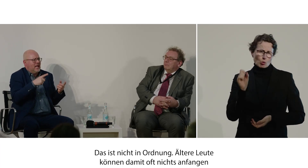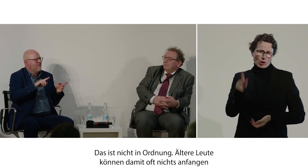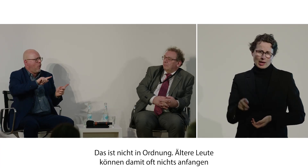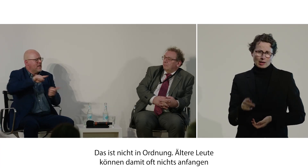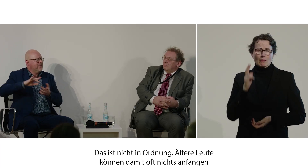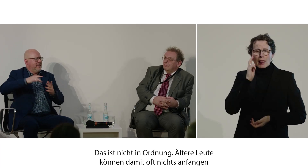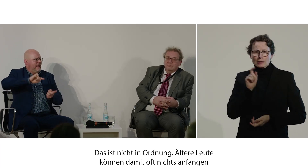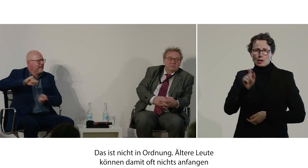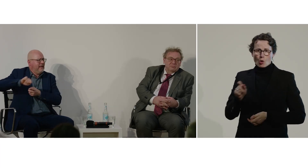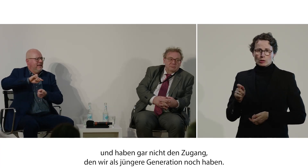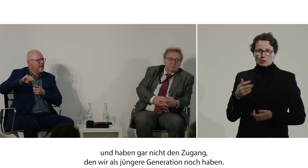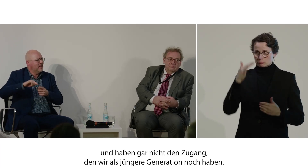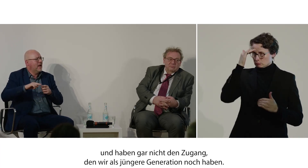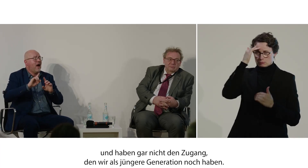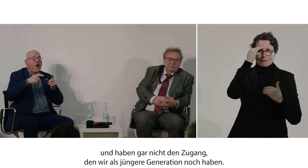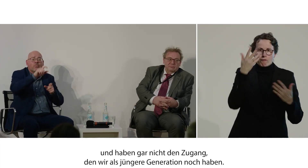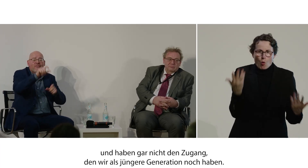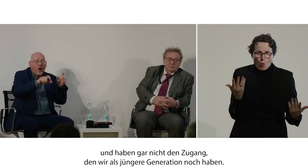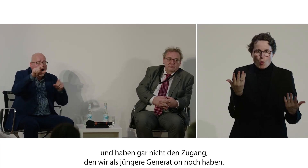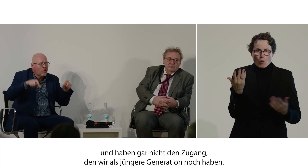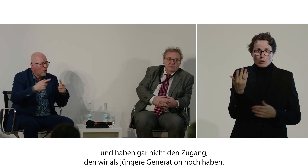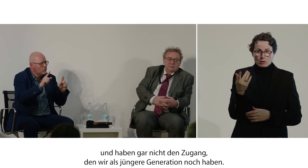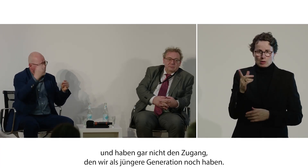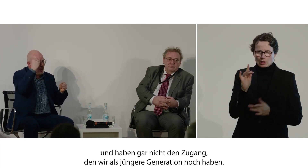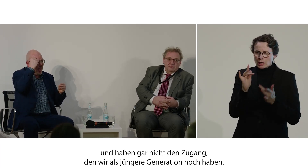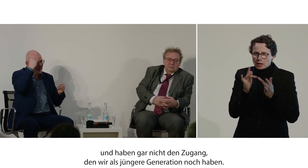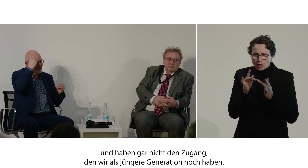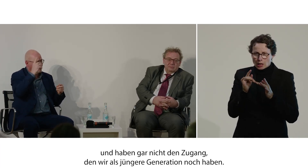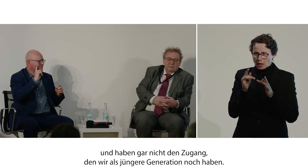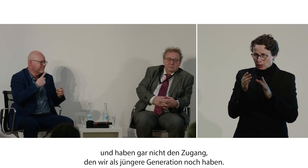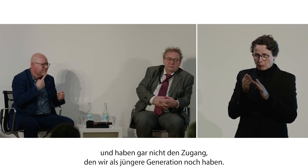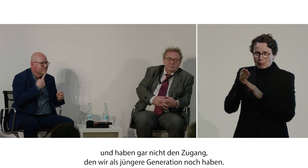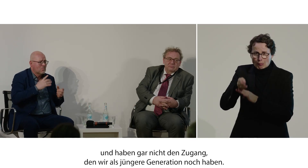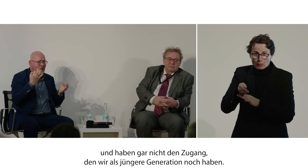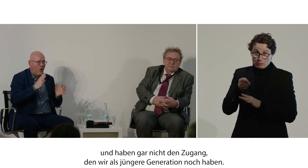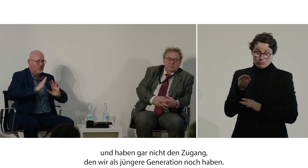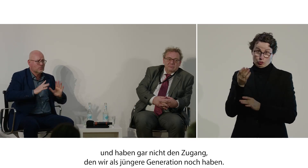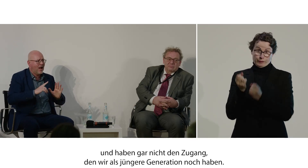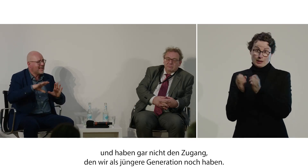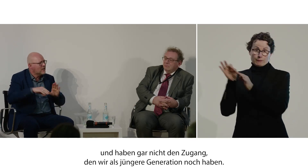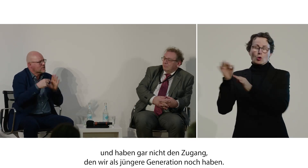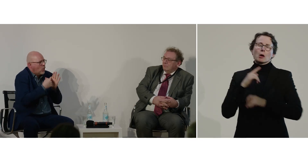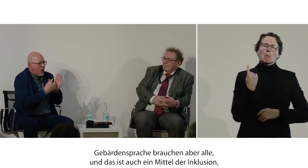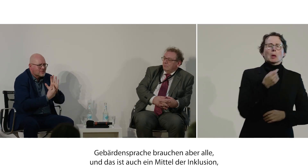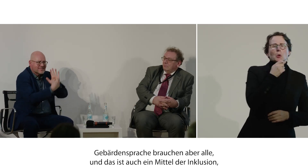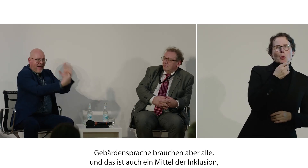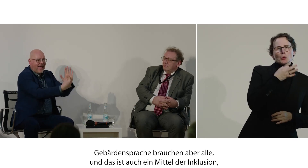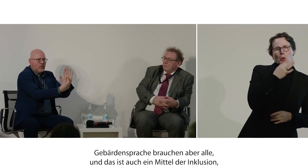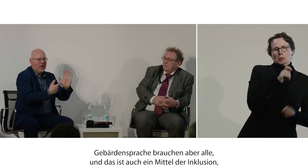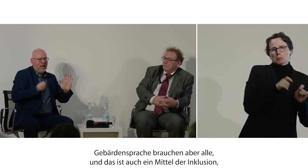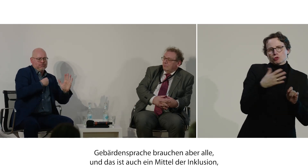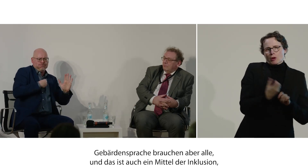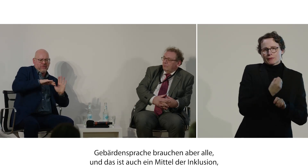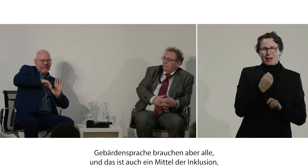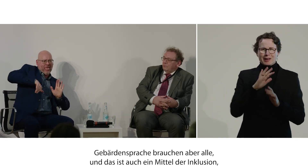können damit oft nichts anfangen und haben da nicht den Zugang, den sozusagen wir jetzt als jüngere Generation noch haben. Und Gebärdensprache